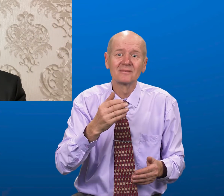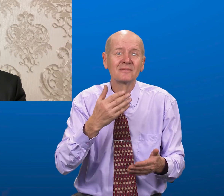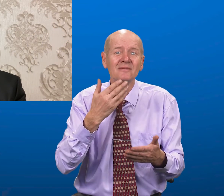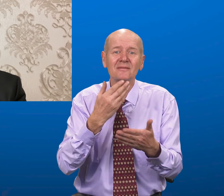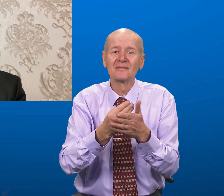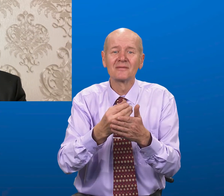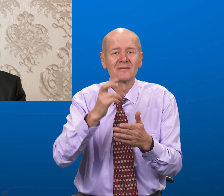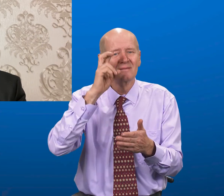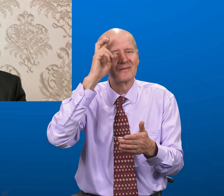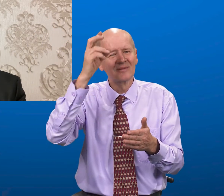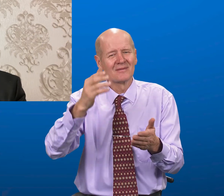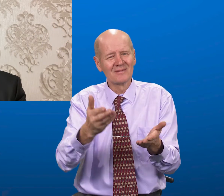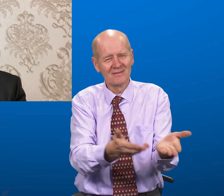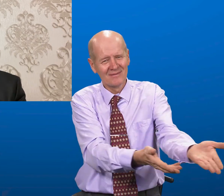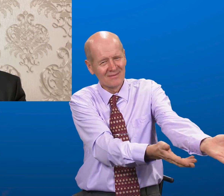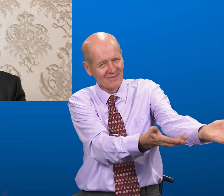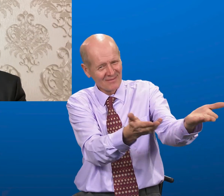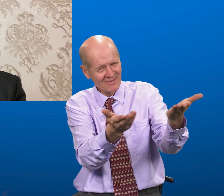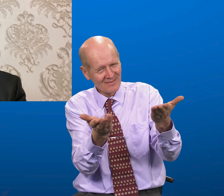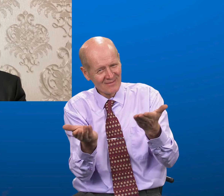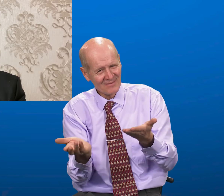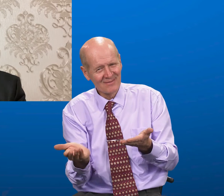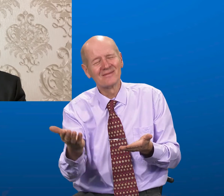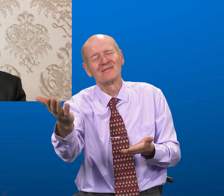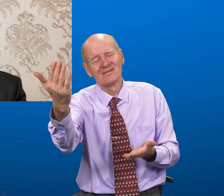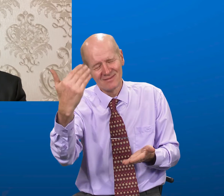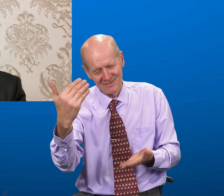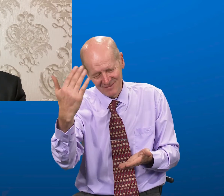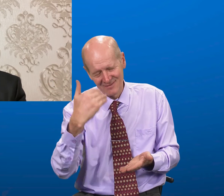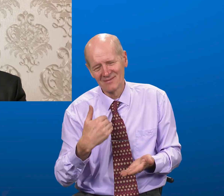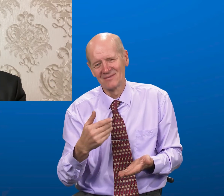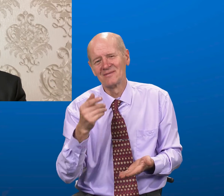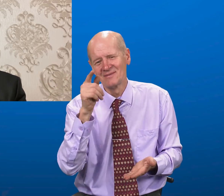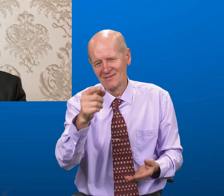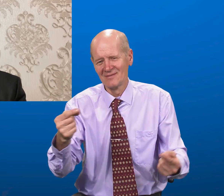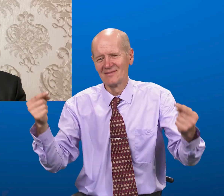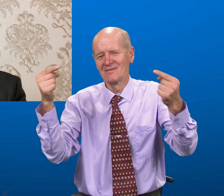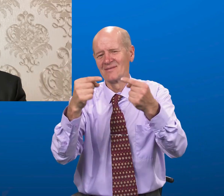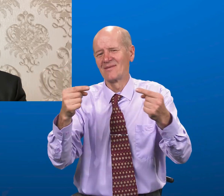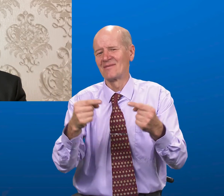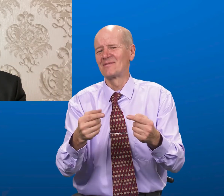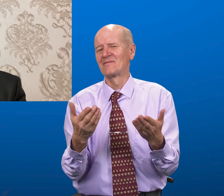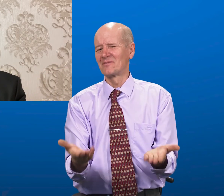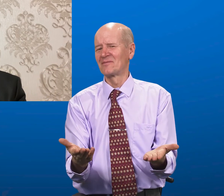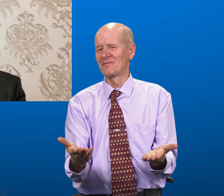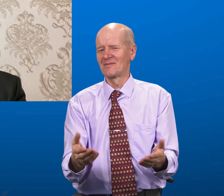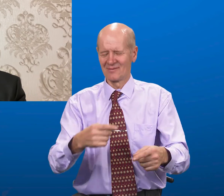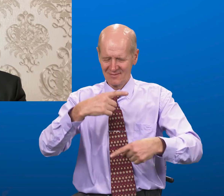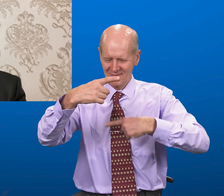в сердцах своих изменились, Он пригласит их быть